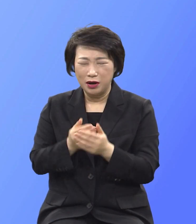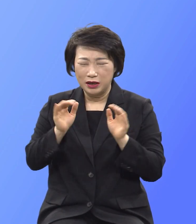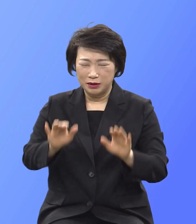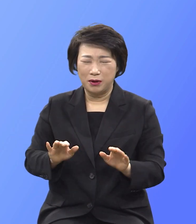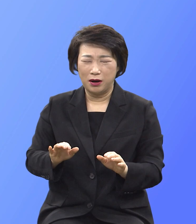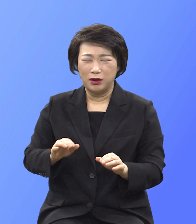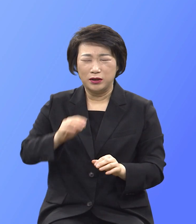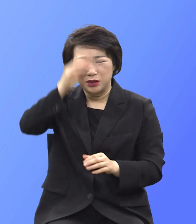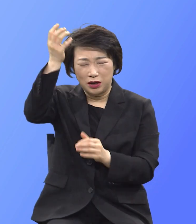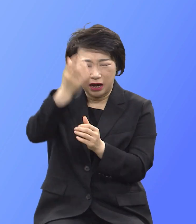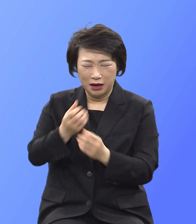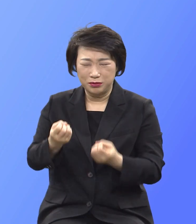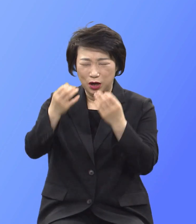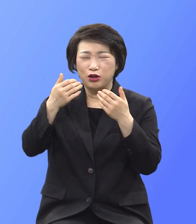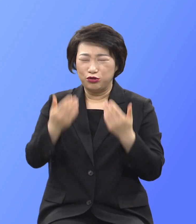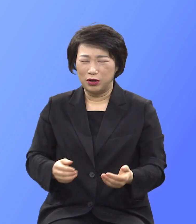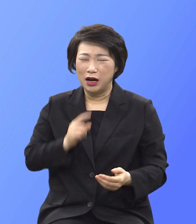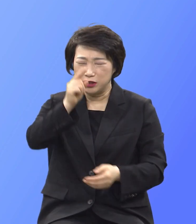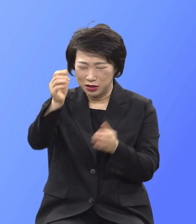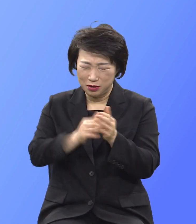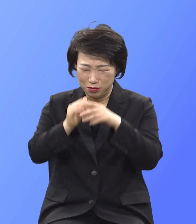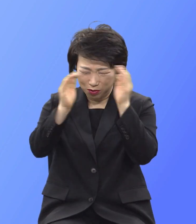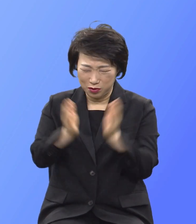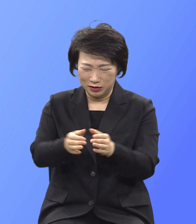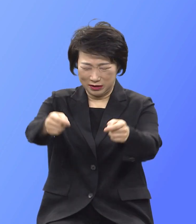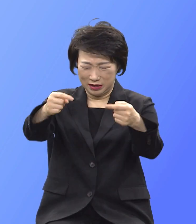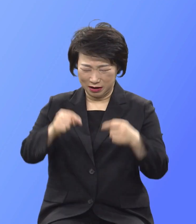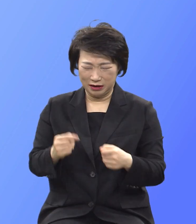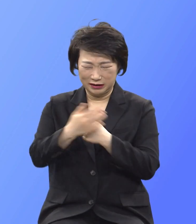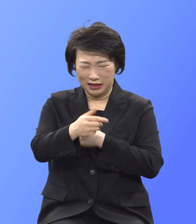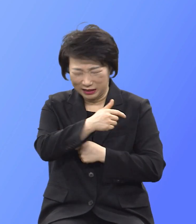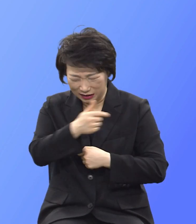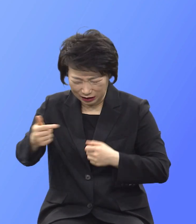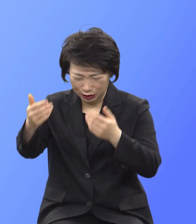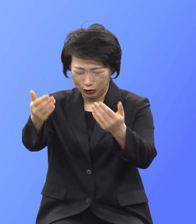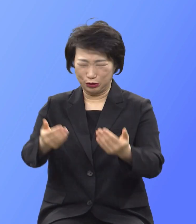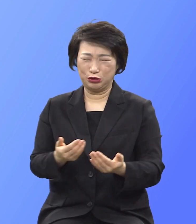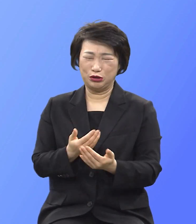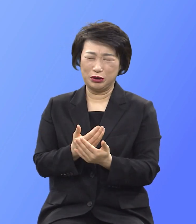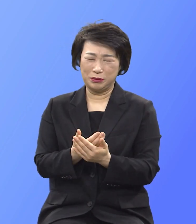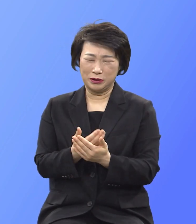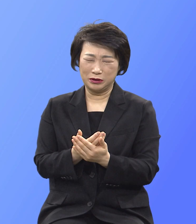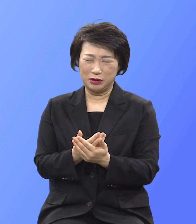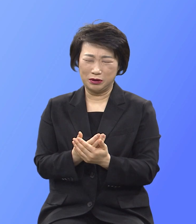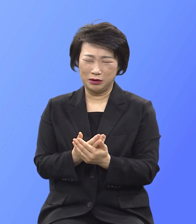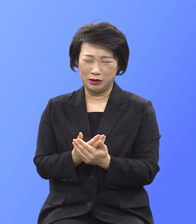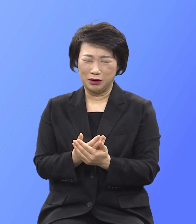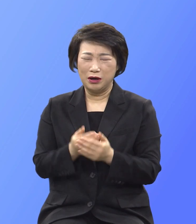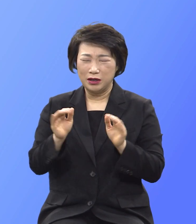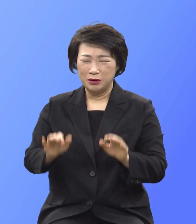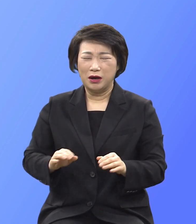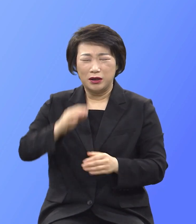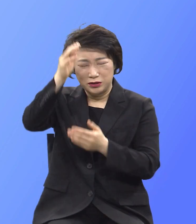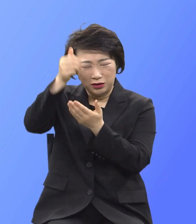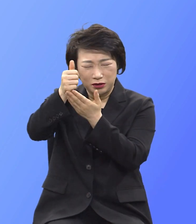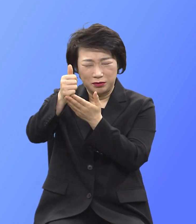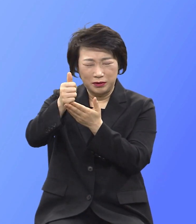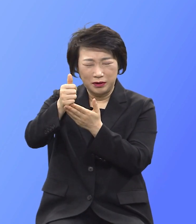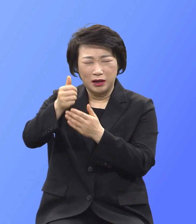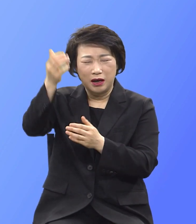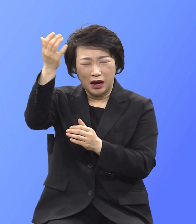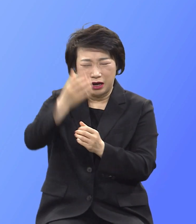이번 성의 휴관에서 천원 참석해서 큰 은혜 받게 하옵소서. 이번 성에